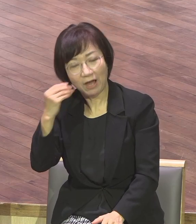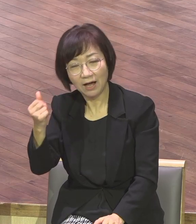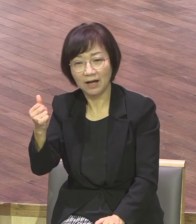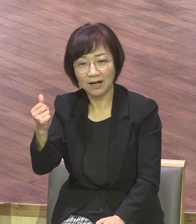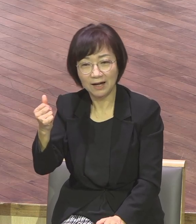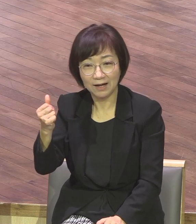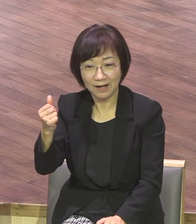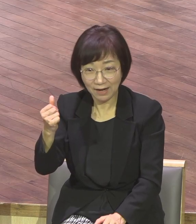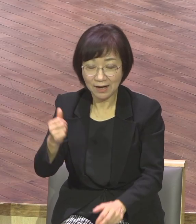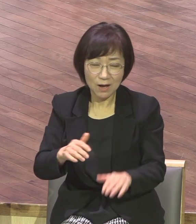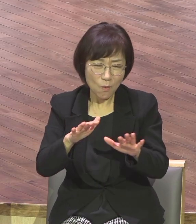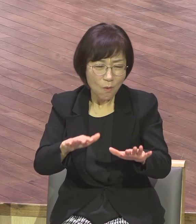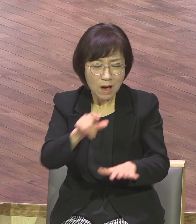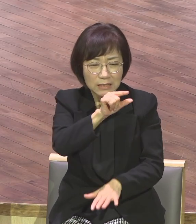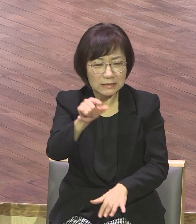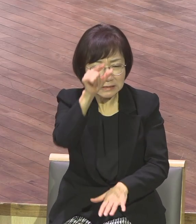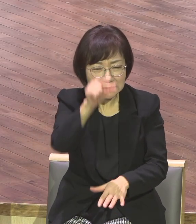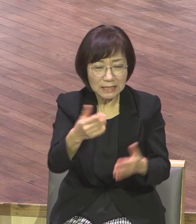전도사들이